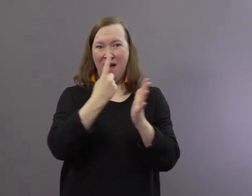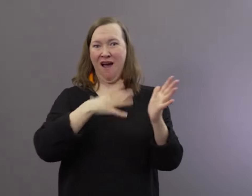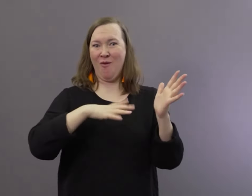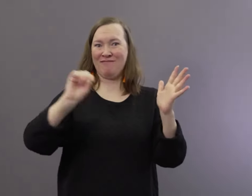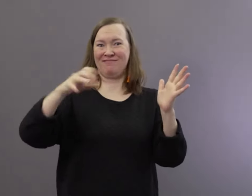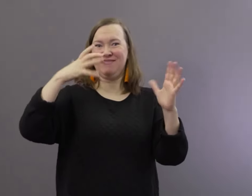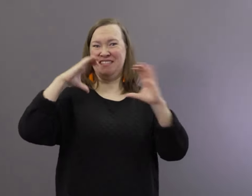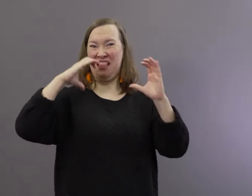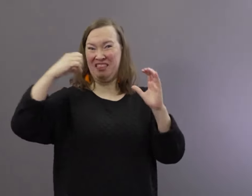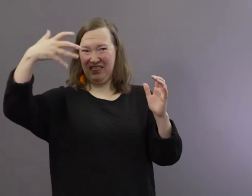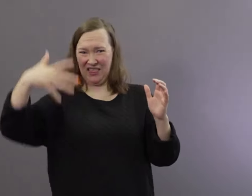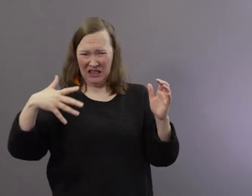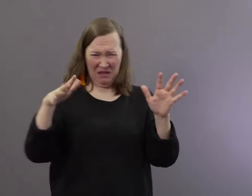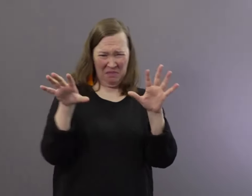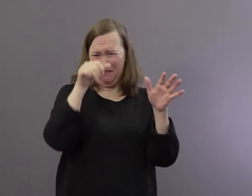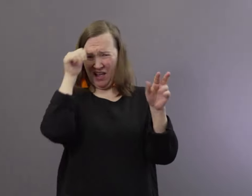Eli meillä on tässä